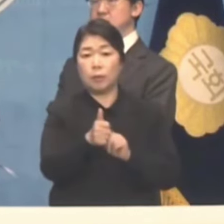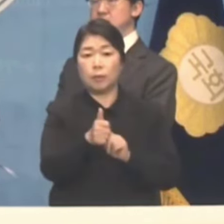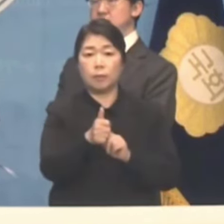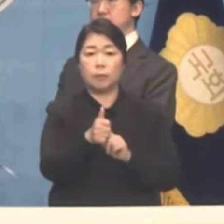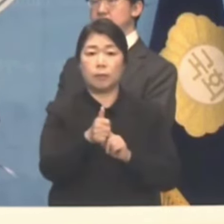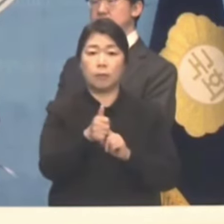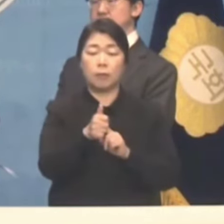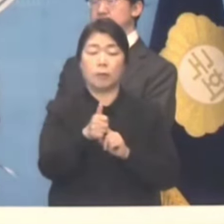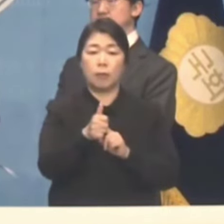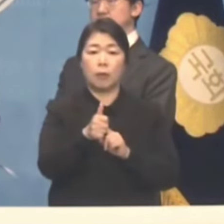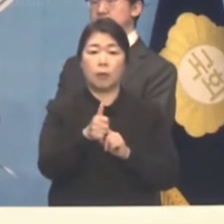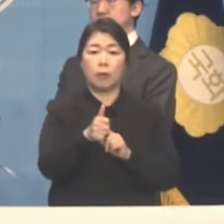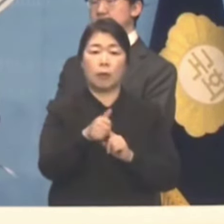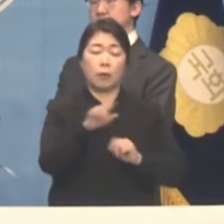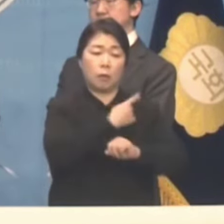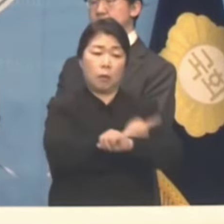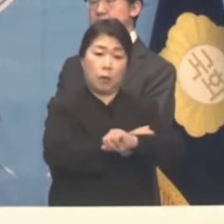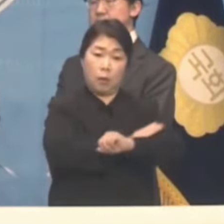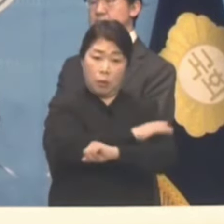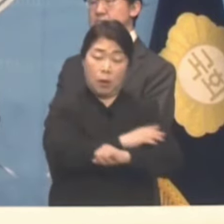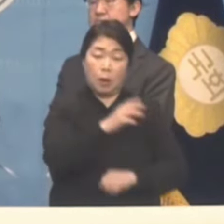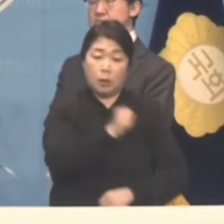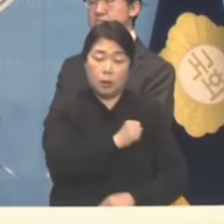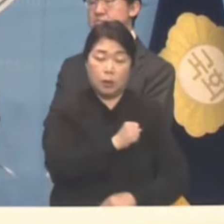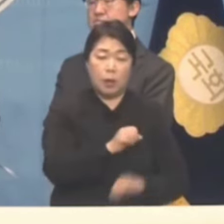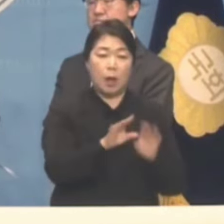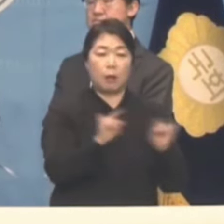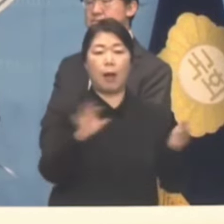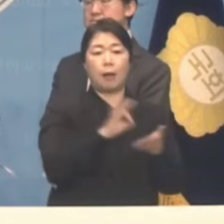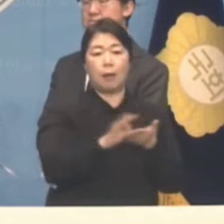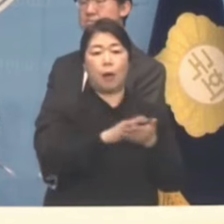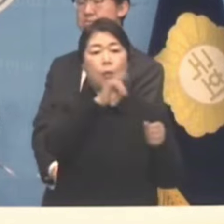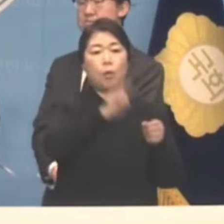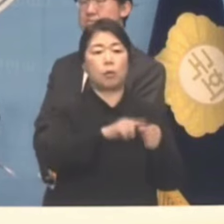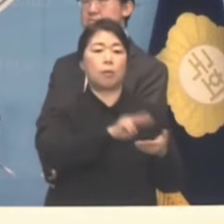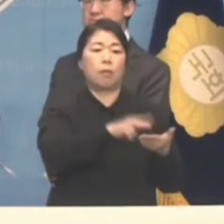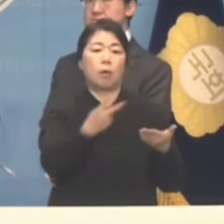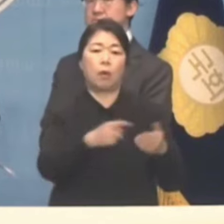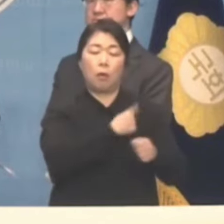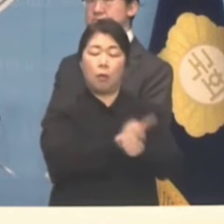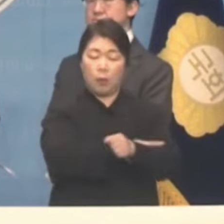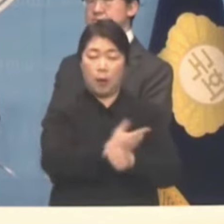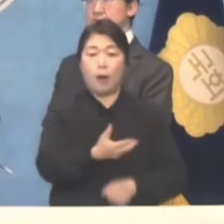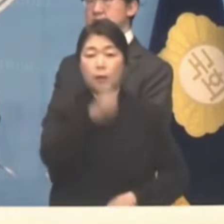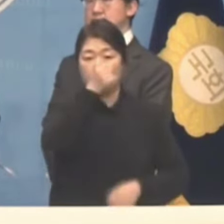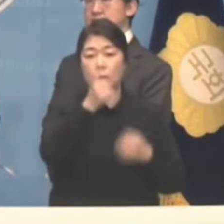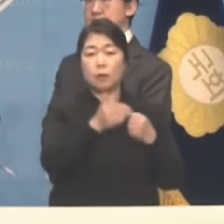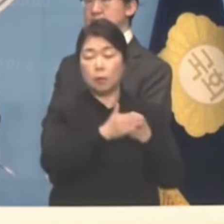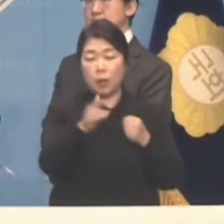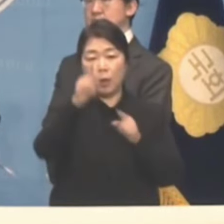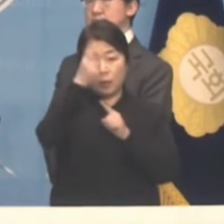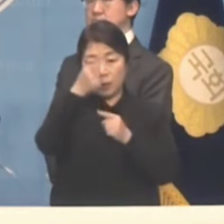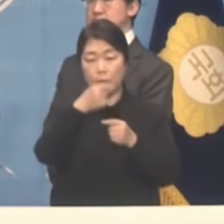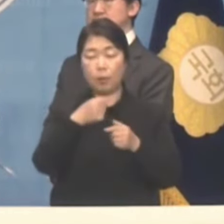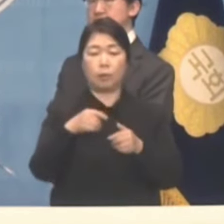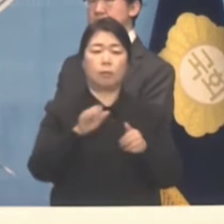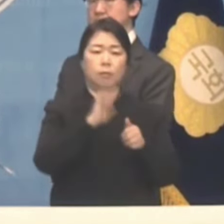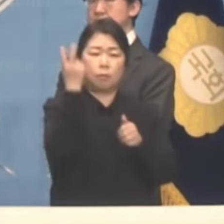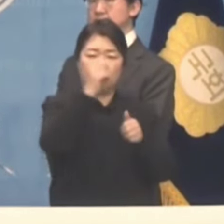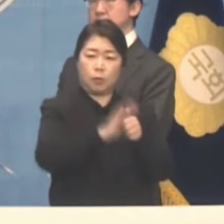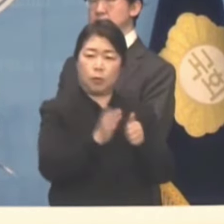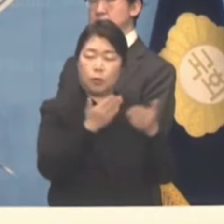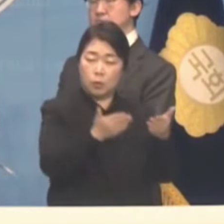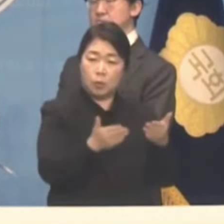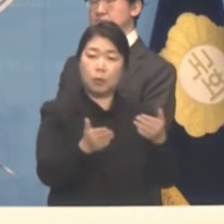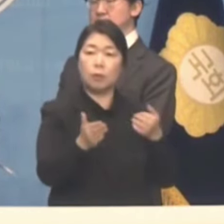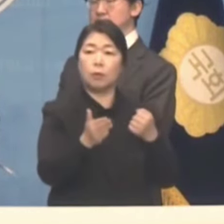이재명의 권한인 용도 병동의 권한을 가지고 어에 일어날 수 있었던